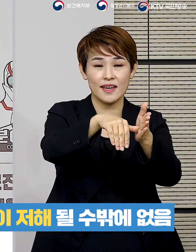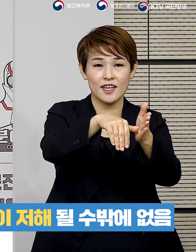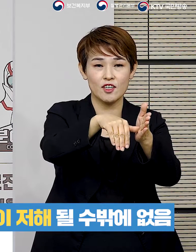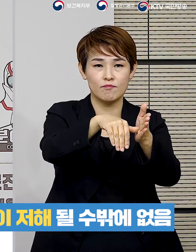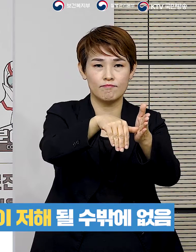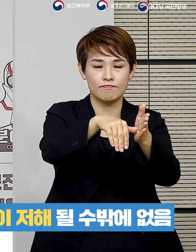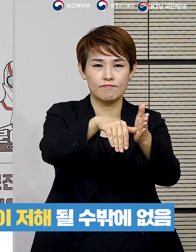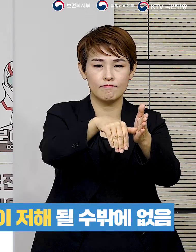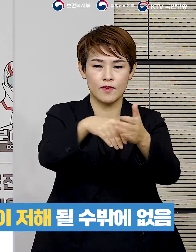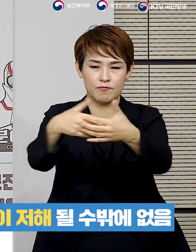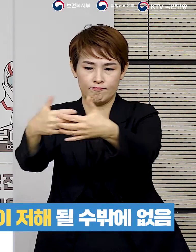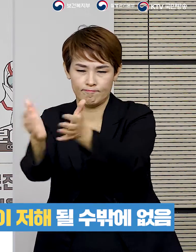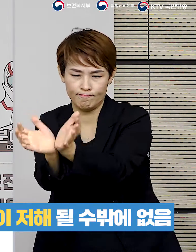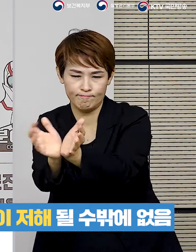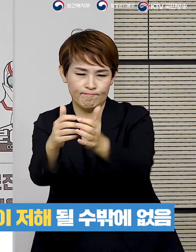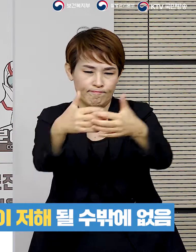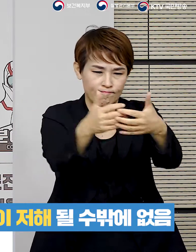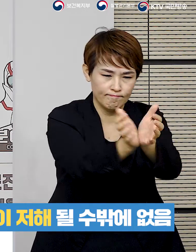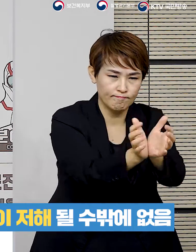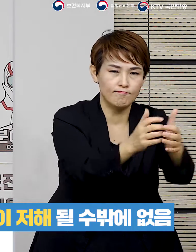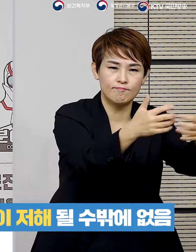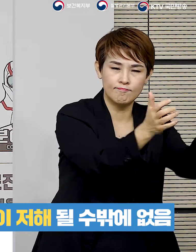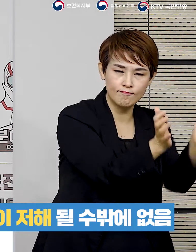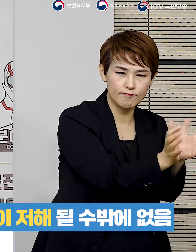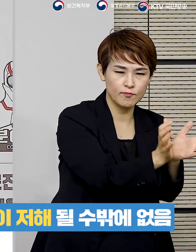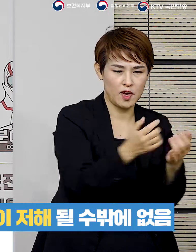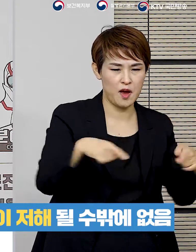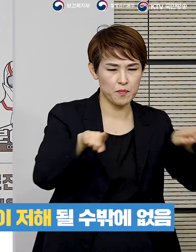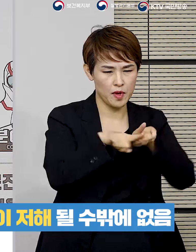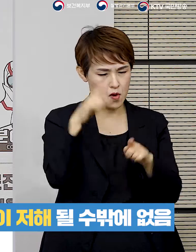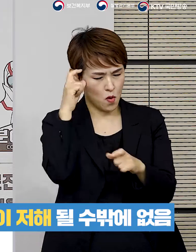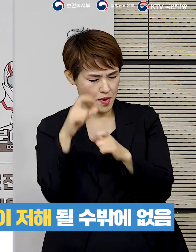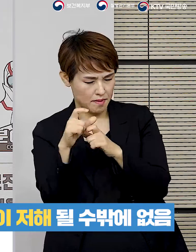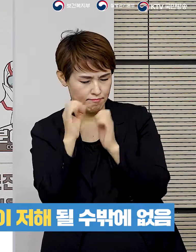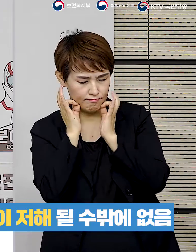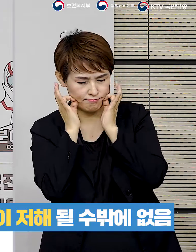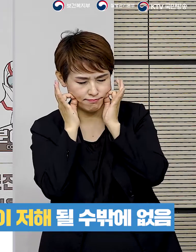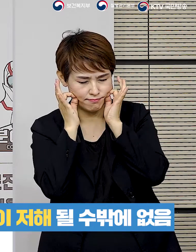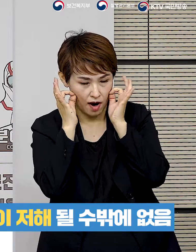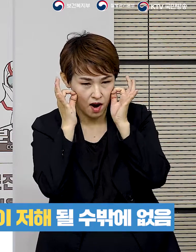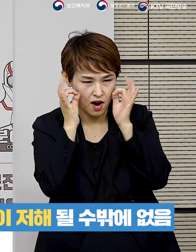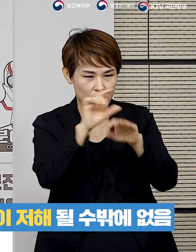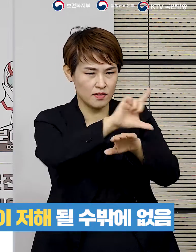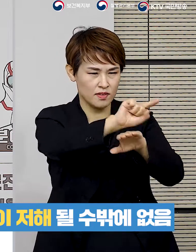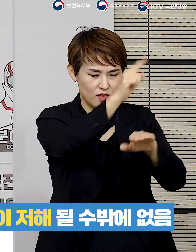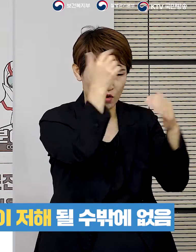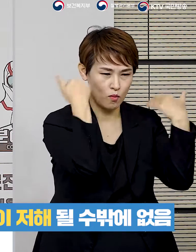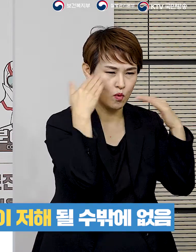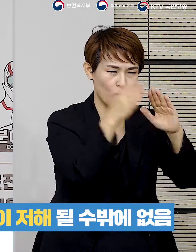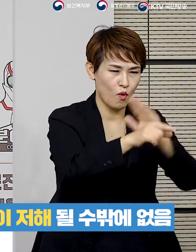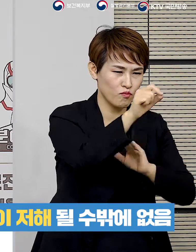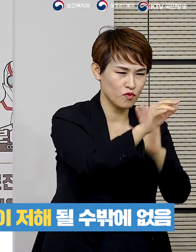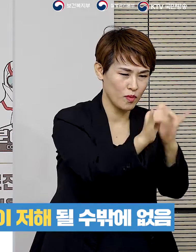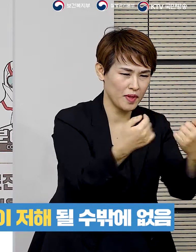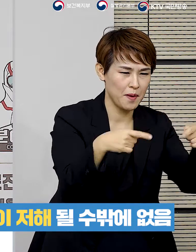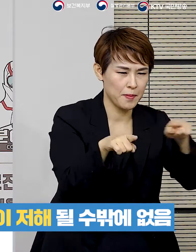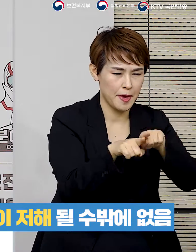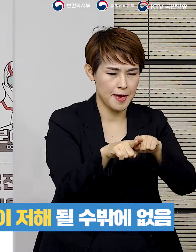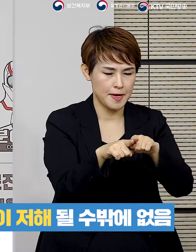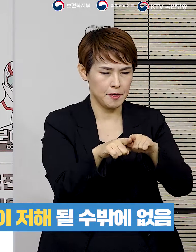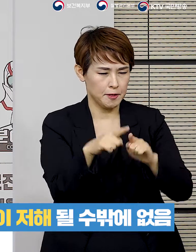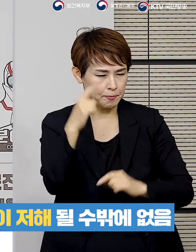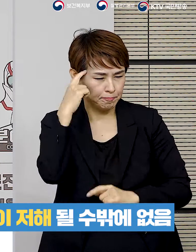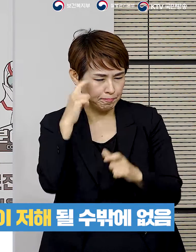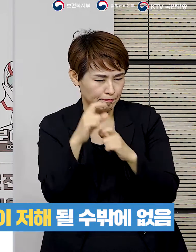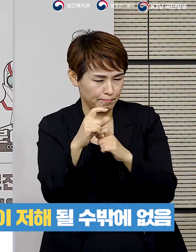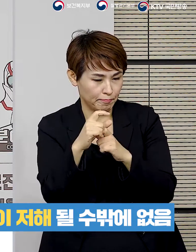선거를 치르는 과정에서 여러 기관들이 또 여러 부처가 함께 고민하고 노력해서 지자체의